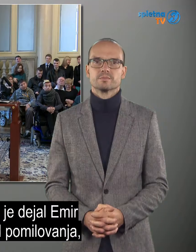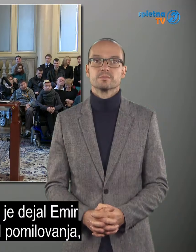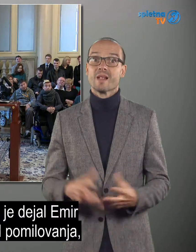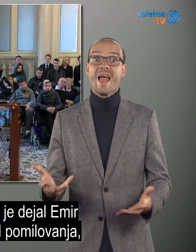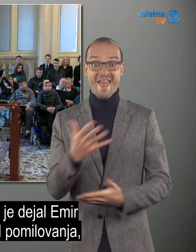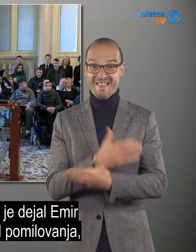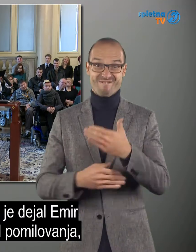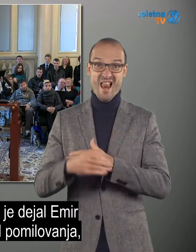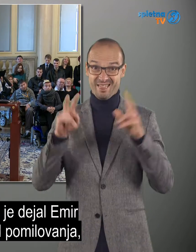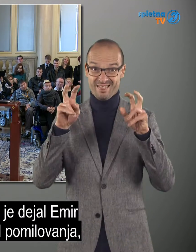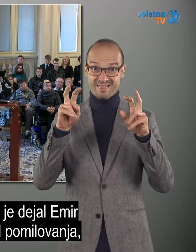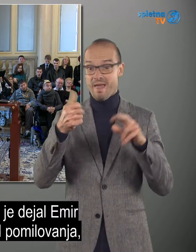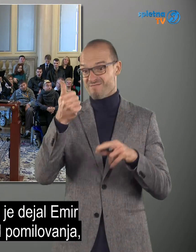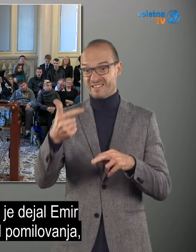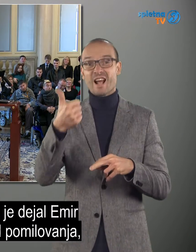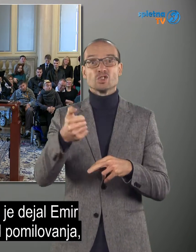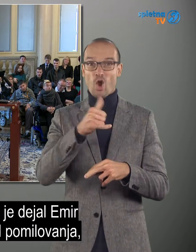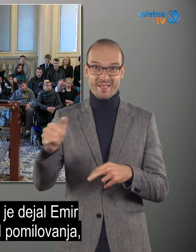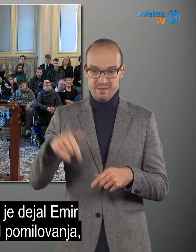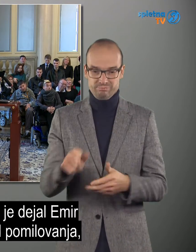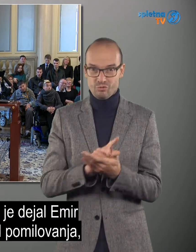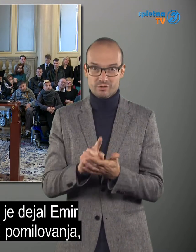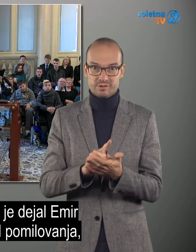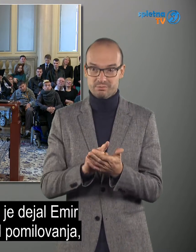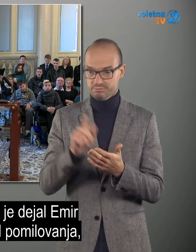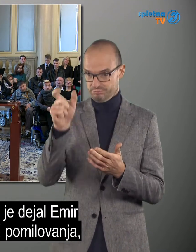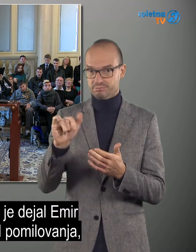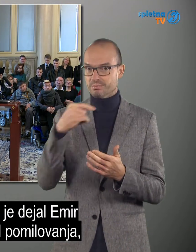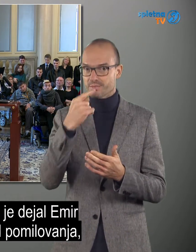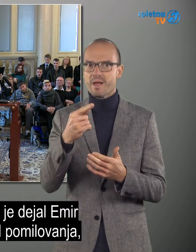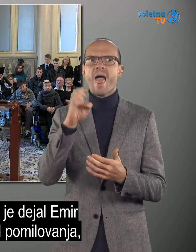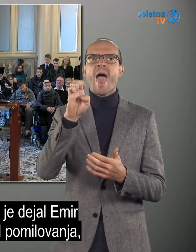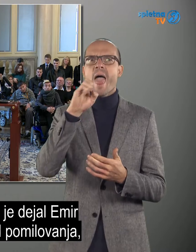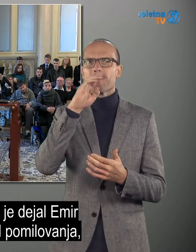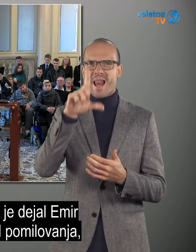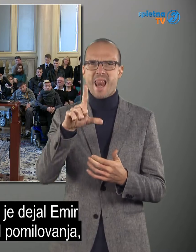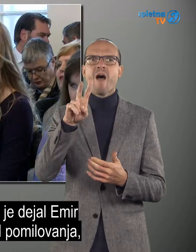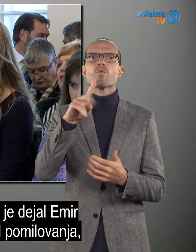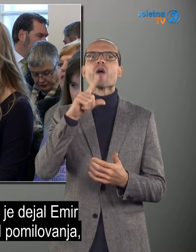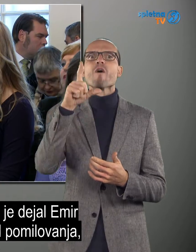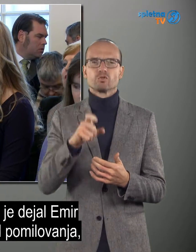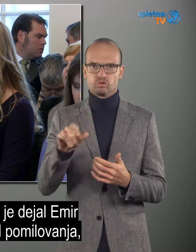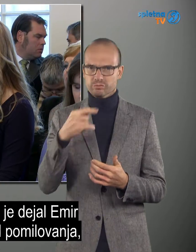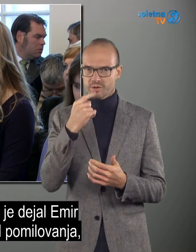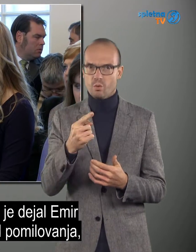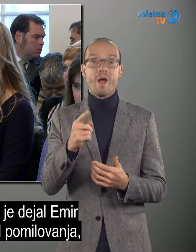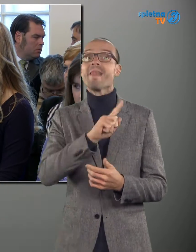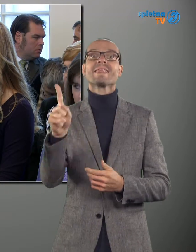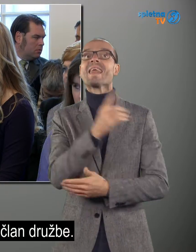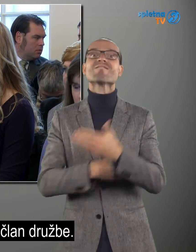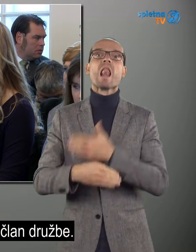Invalid 21. stoletja, je dejal gospod Emir Okanovič, ni invalid